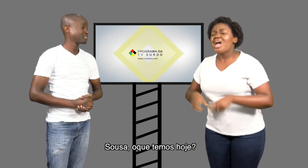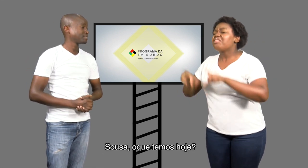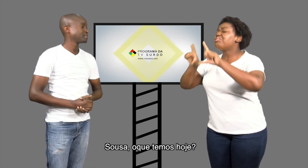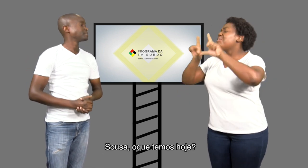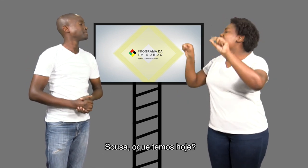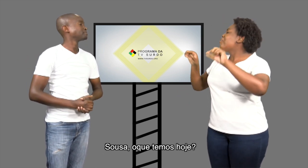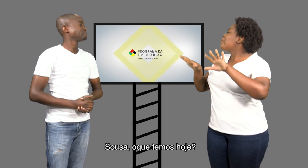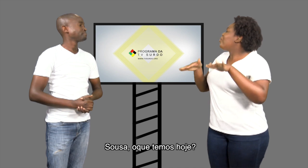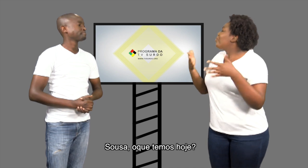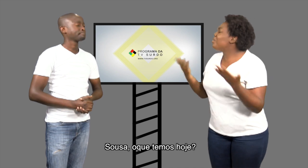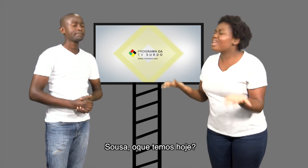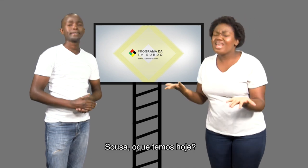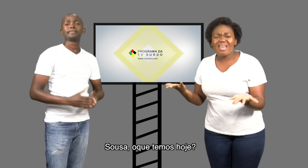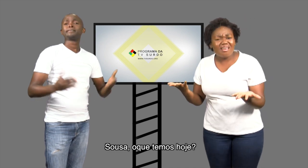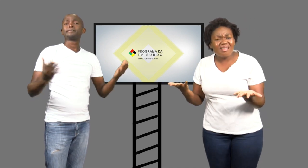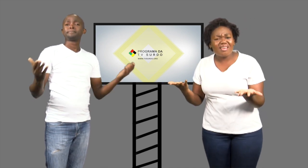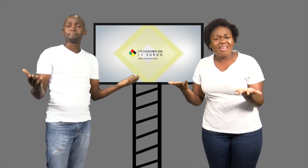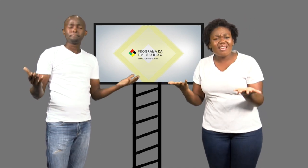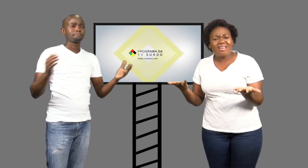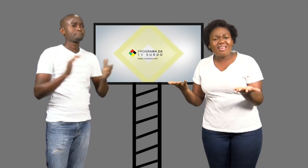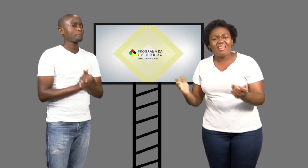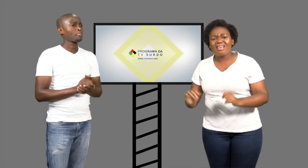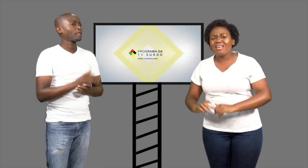O que temos para o programa de hoje?